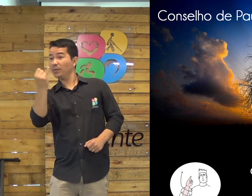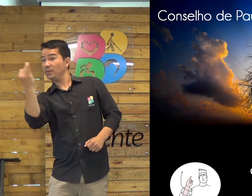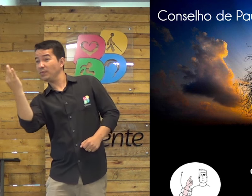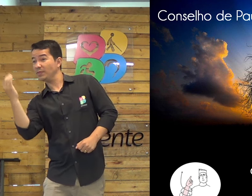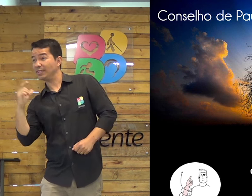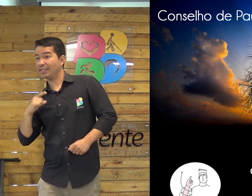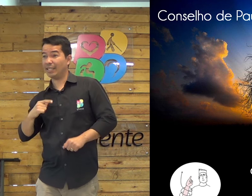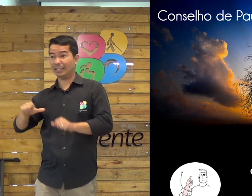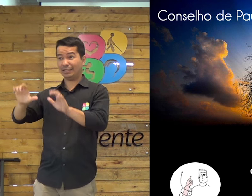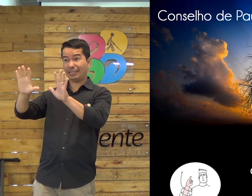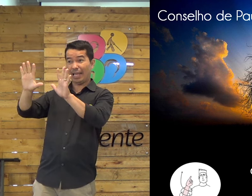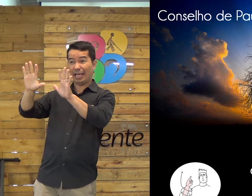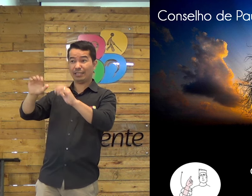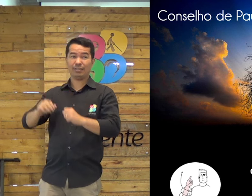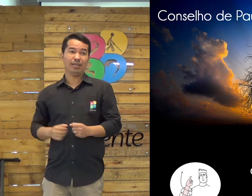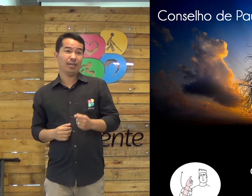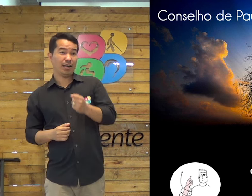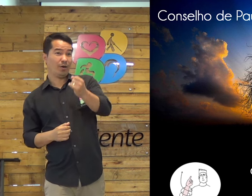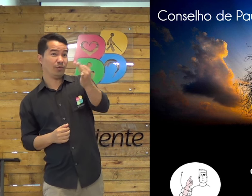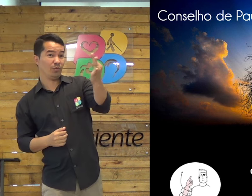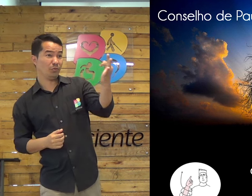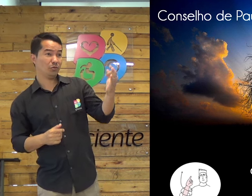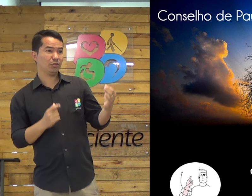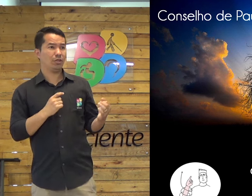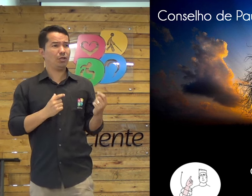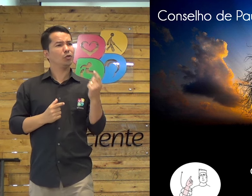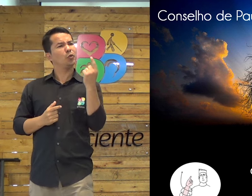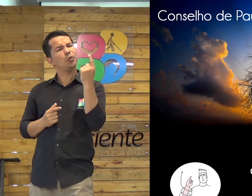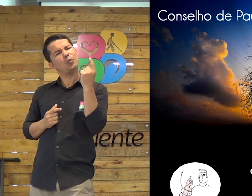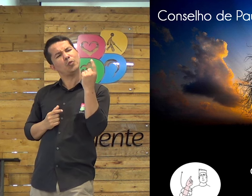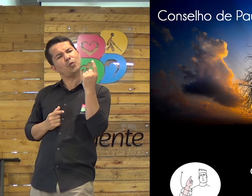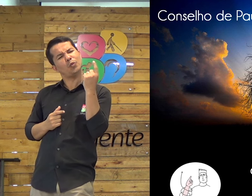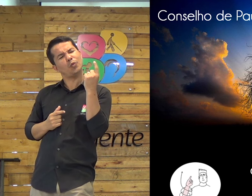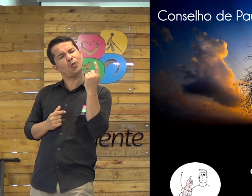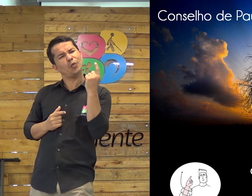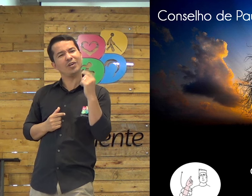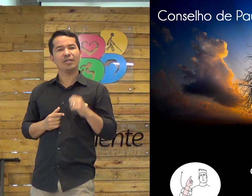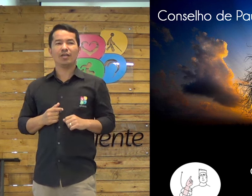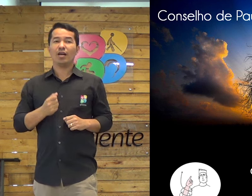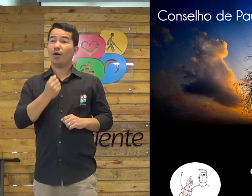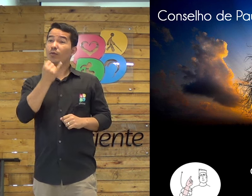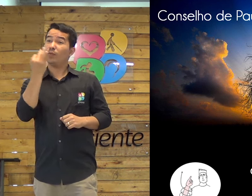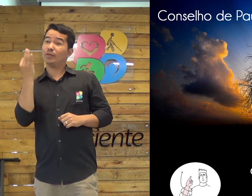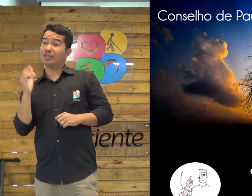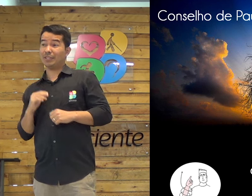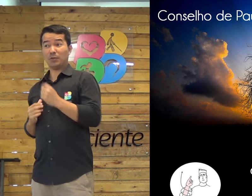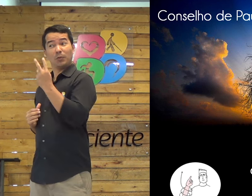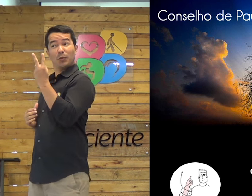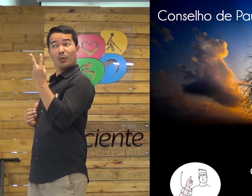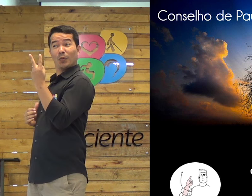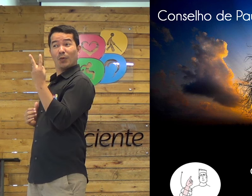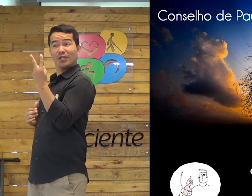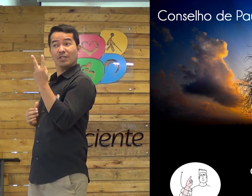Alguns têm 5 dons, outros têm 10, alguns têm um dom só, alguns têm